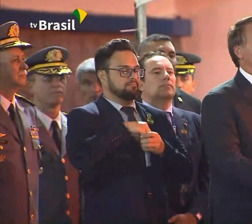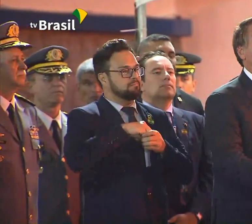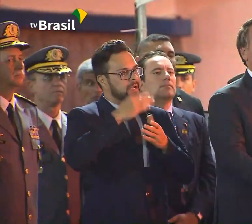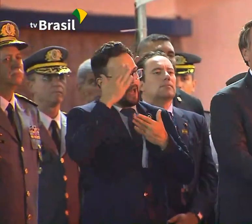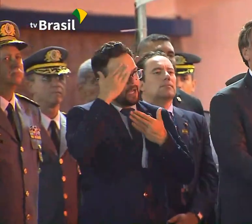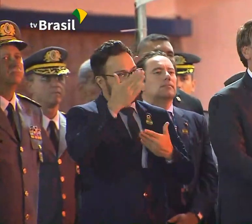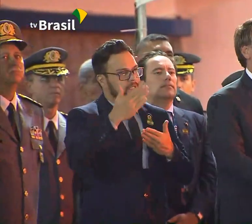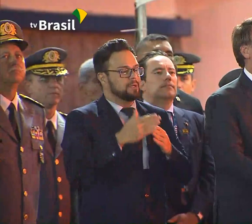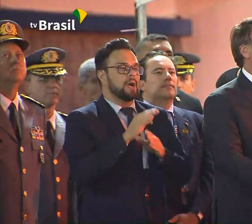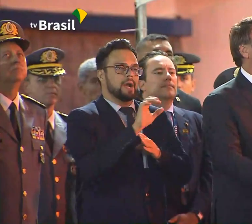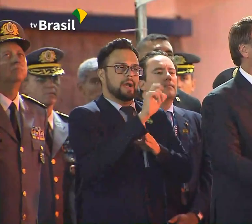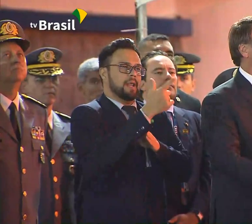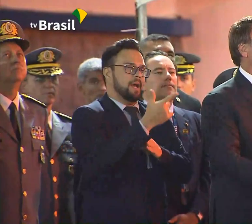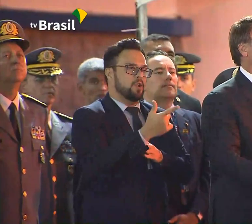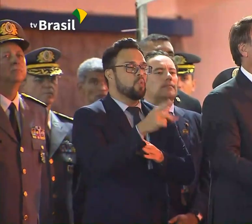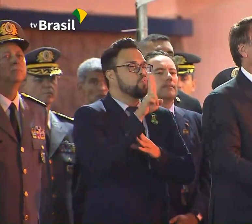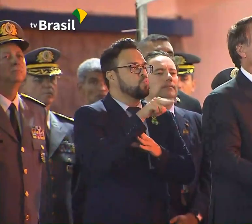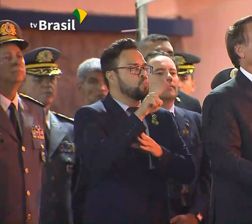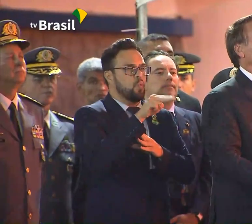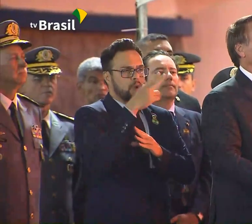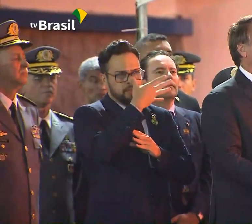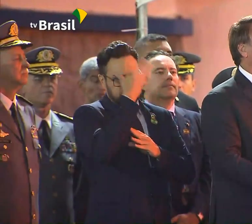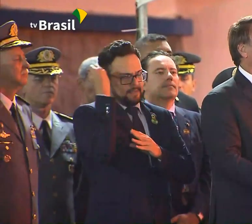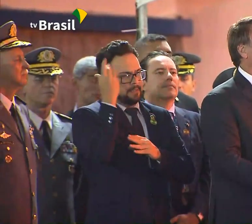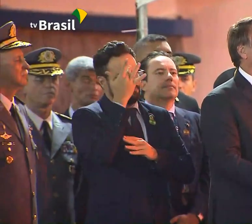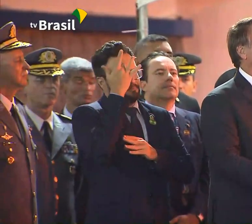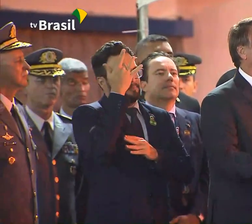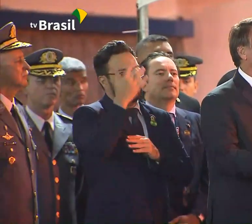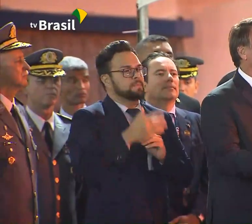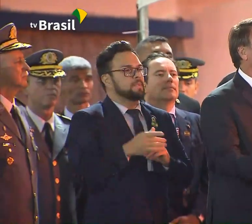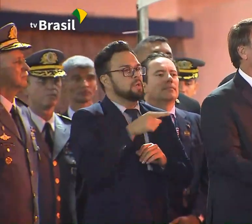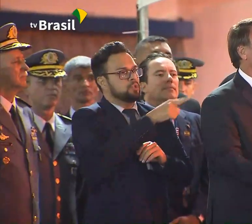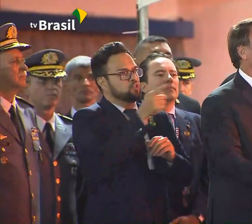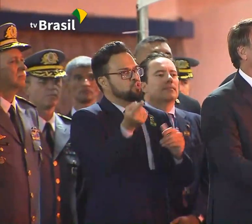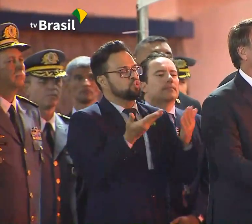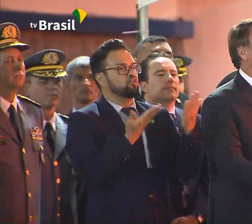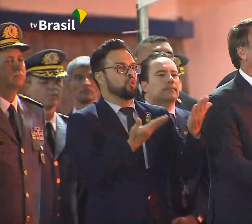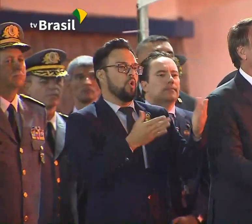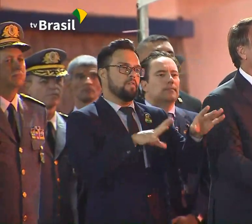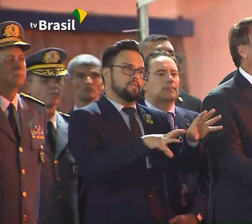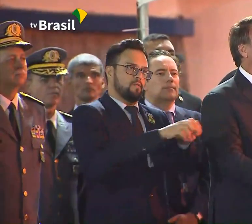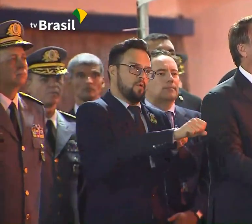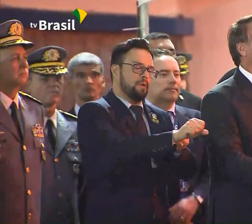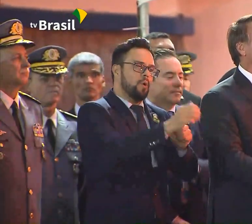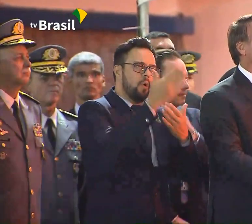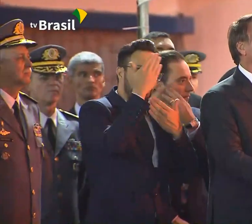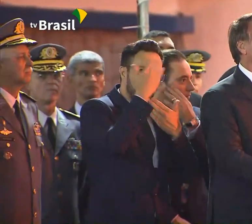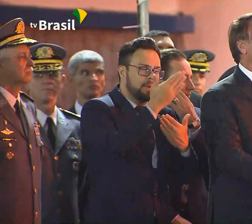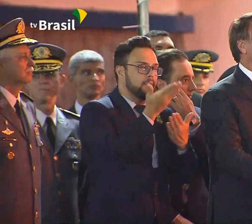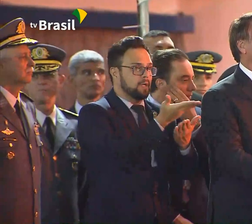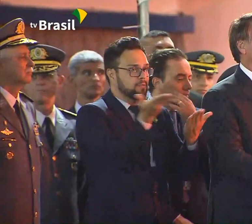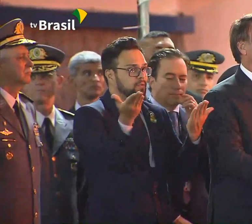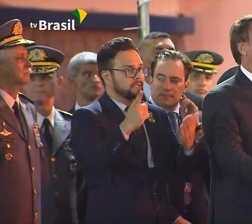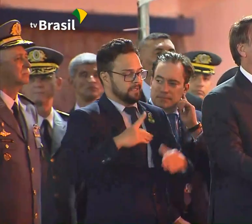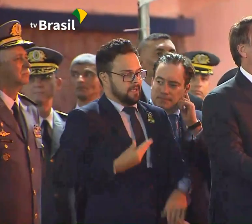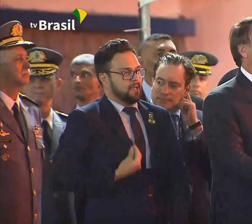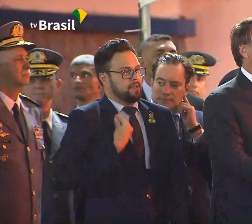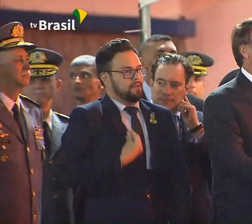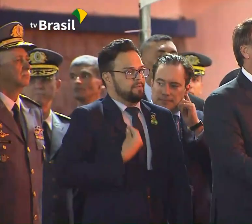que jamais, obviamente, esquecerei. Jovens formandos, obrigado por vocês